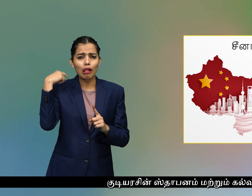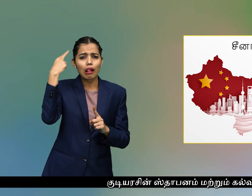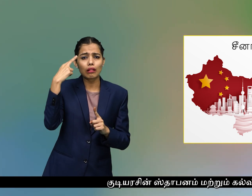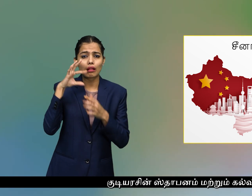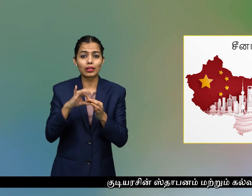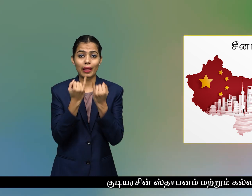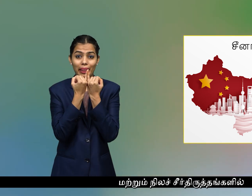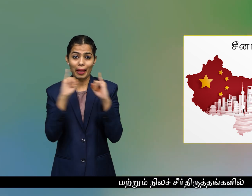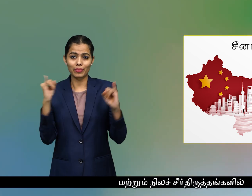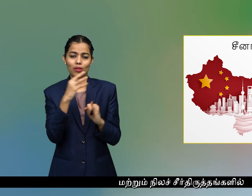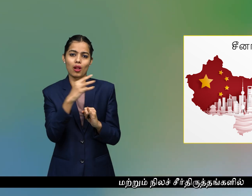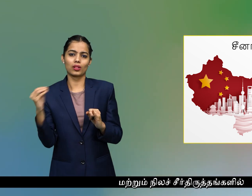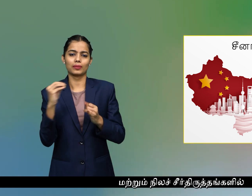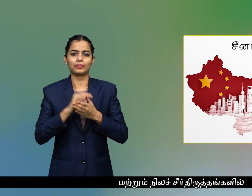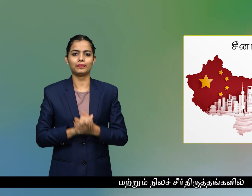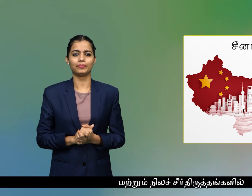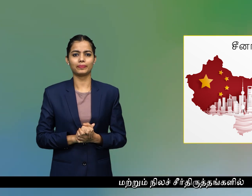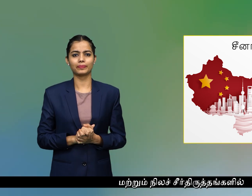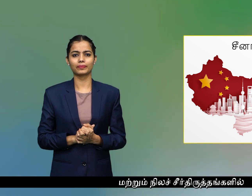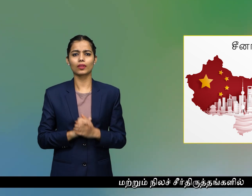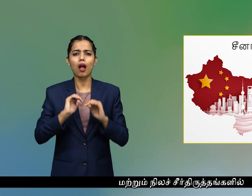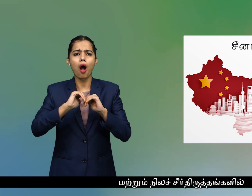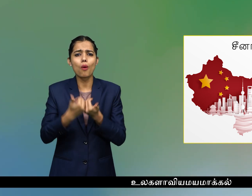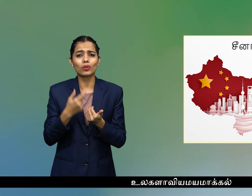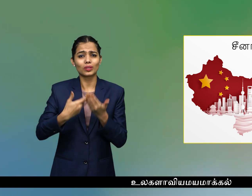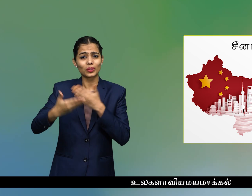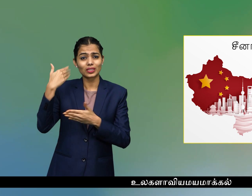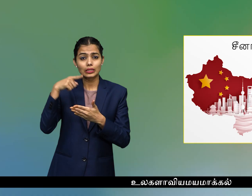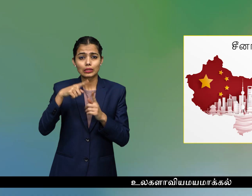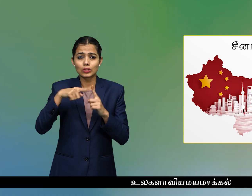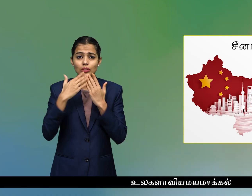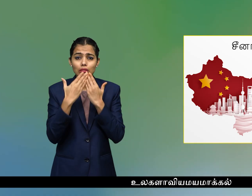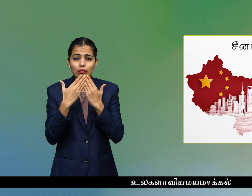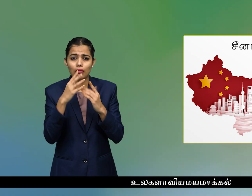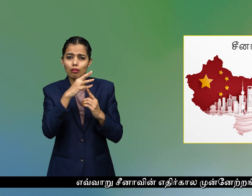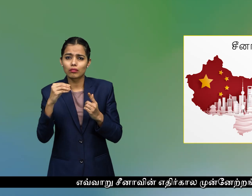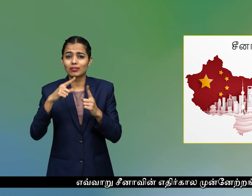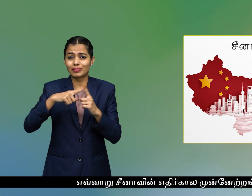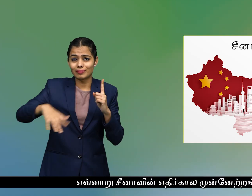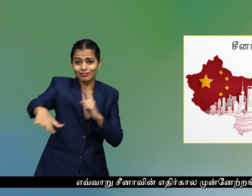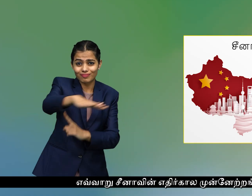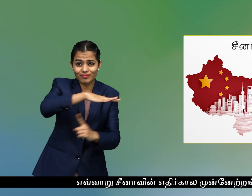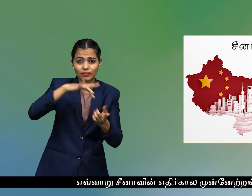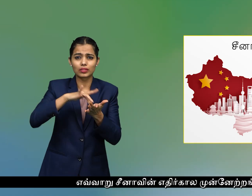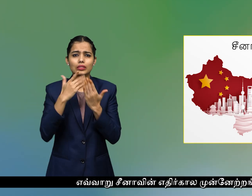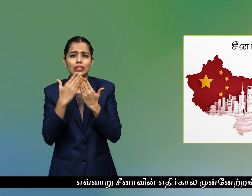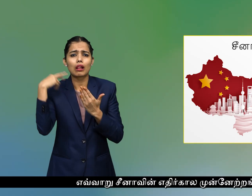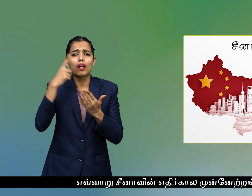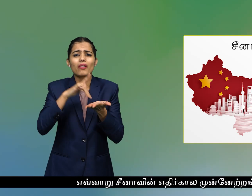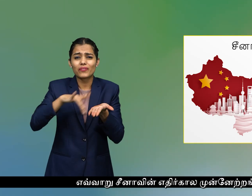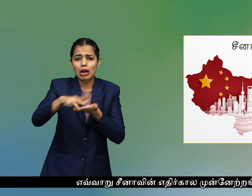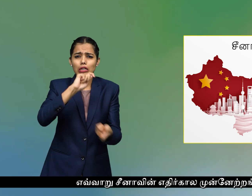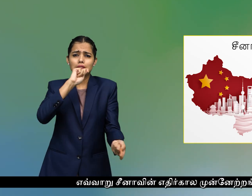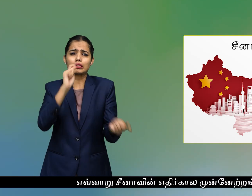மற்றும் கல்வி மற்றும் நில சீர்திருத்தங்களில் உலகளாவிய மயமாக்கல் எவ்வாறு சீனாவின்